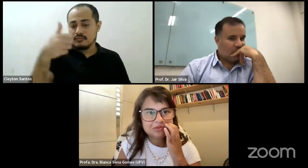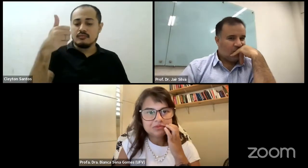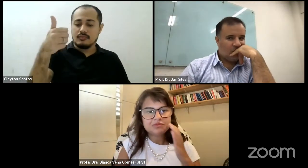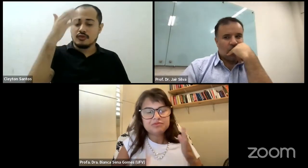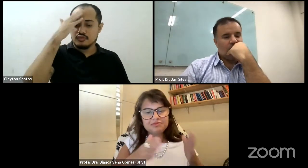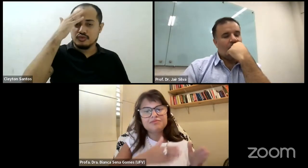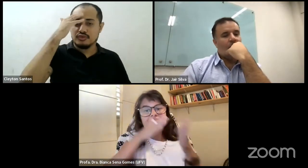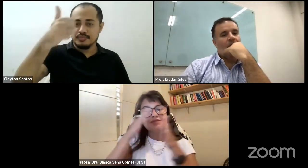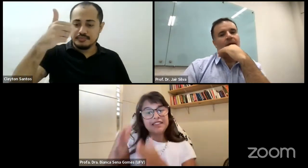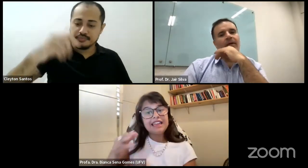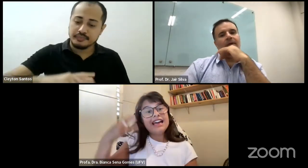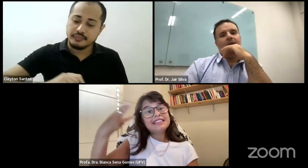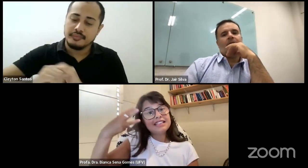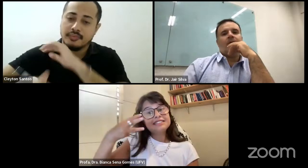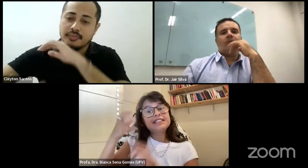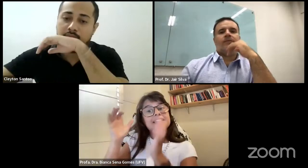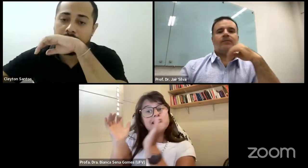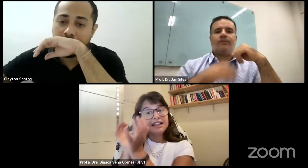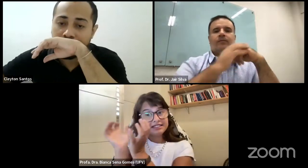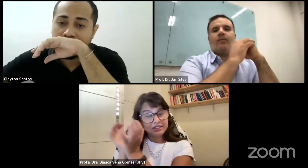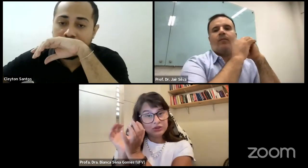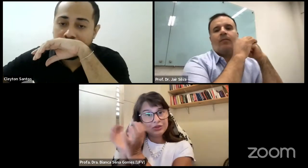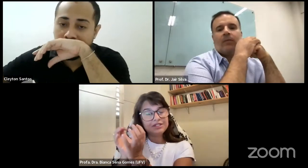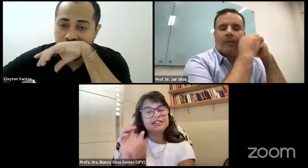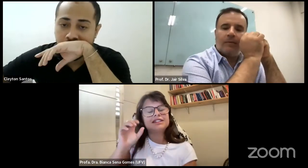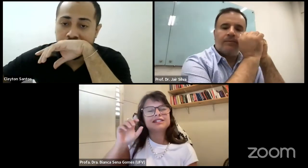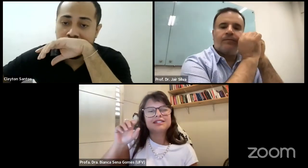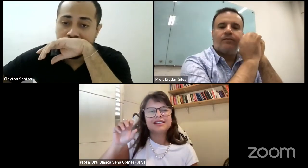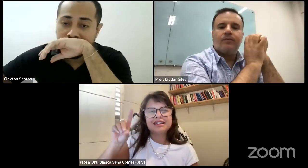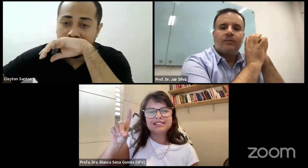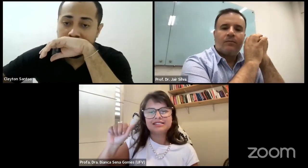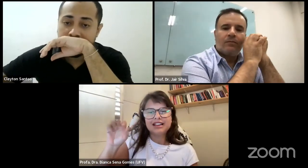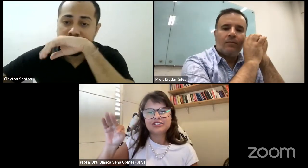redução, tá? Quando você aponta.